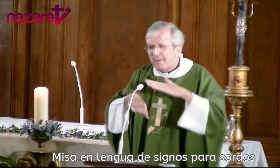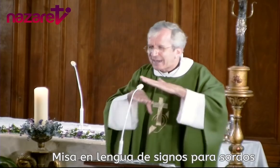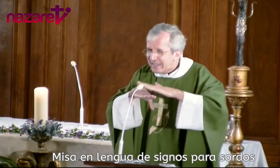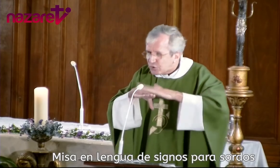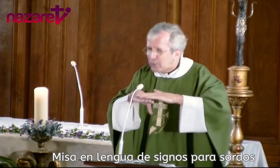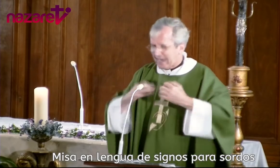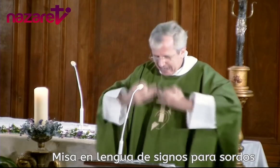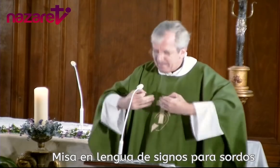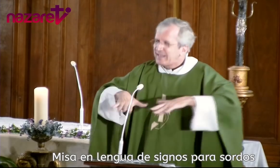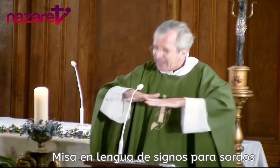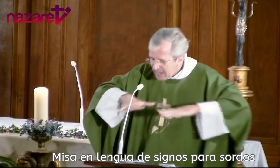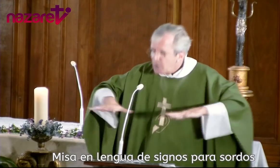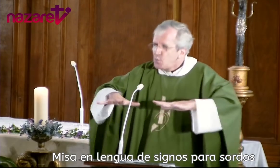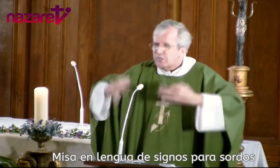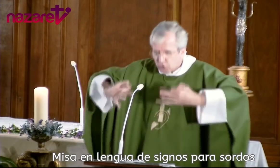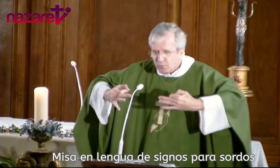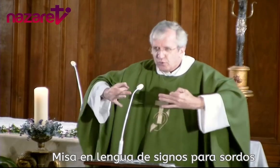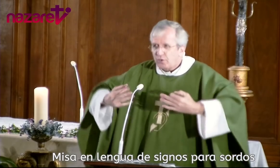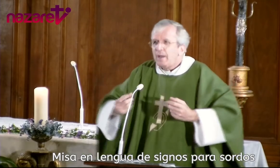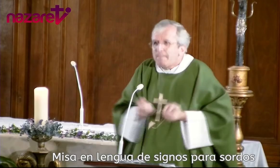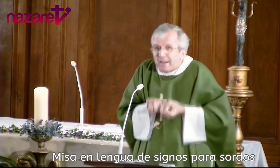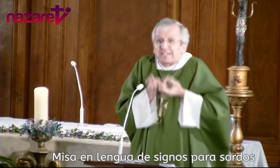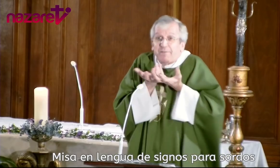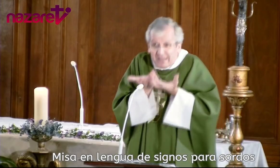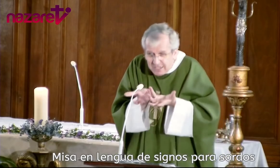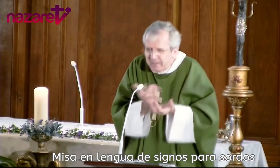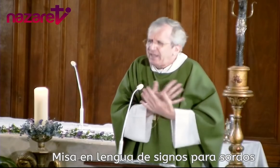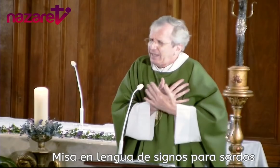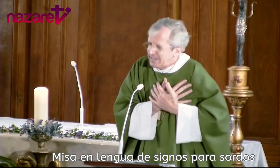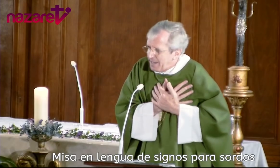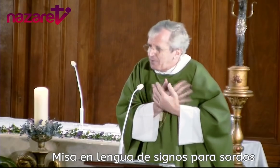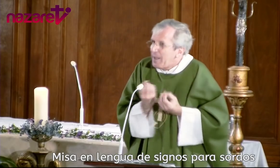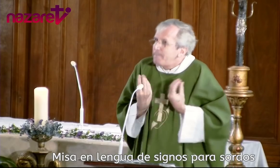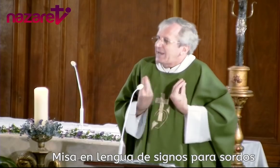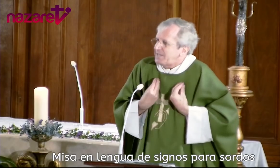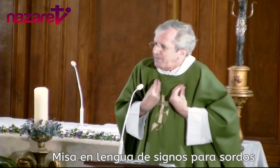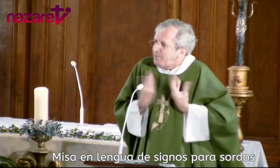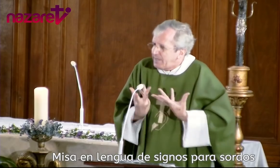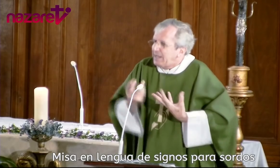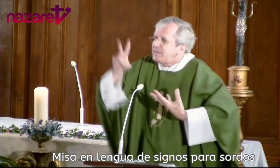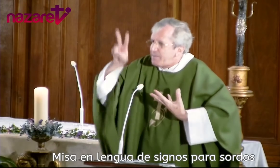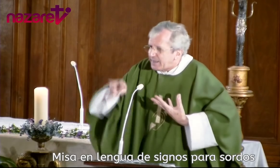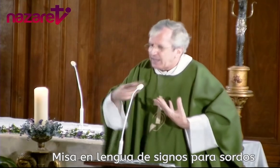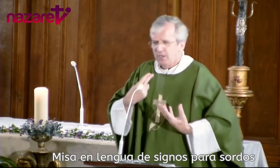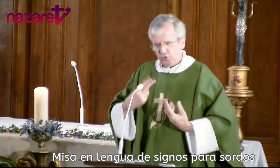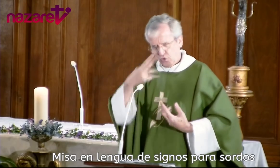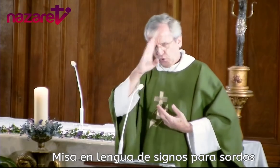de tocar realmente nuestro mundo para saber transmitir ese amor, para saber vivir de verdad, con